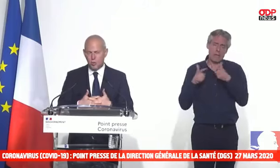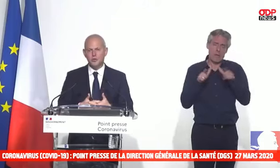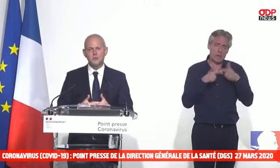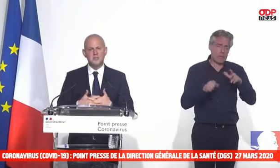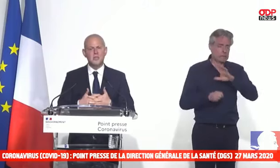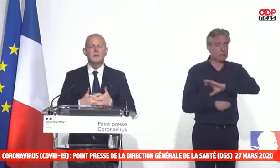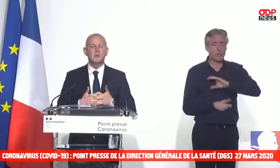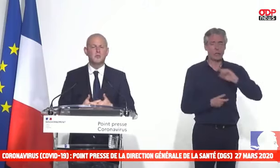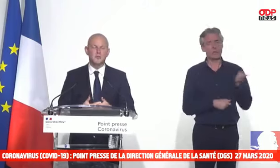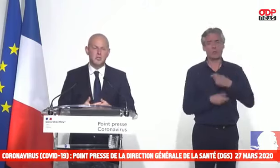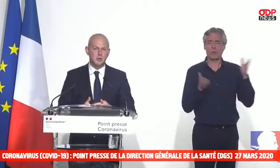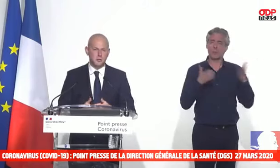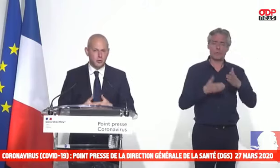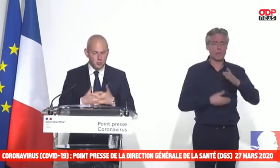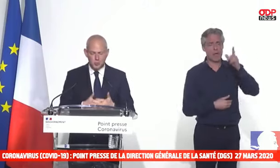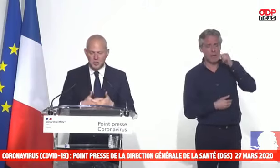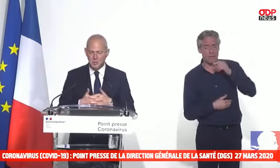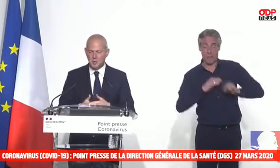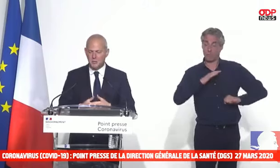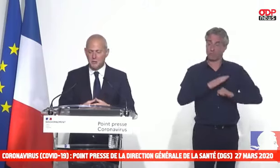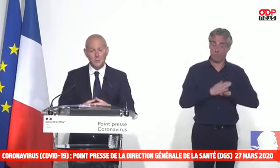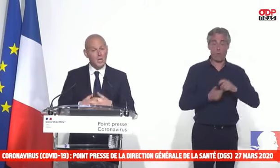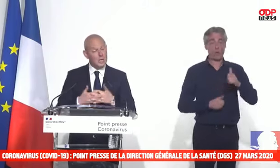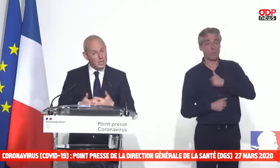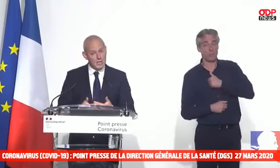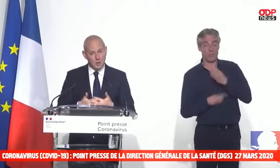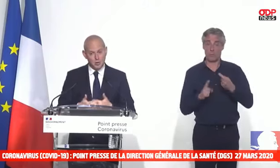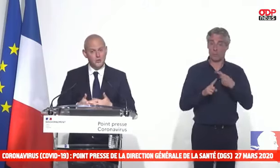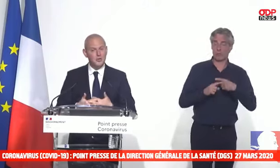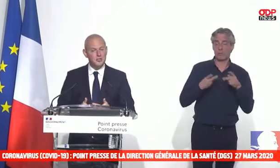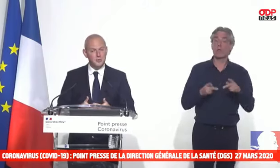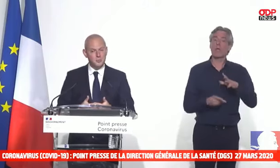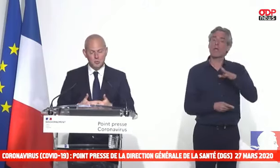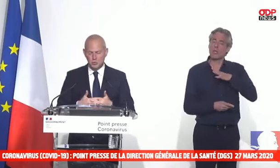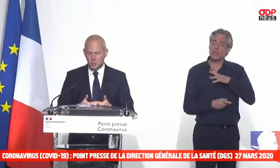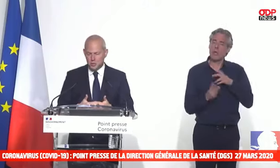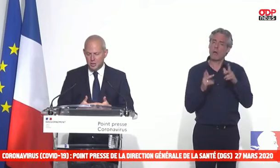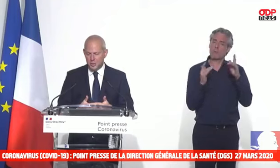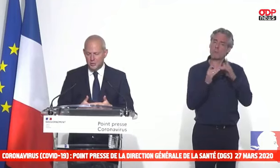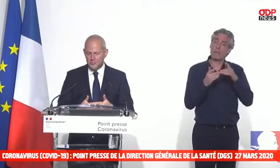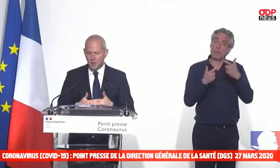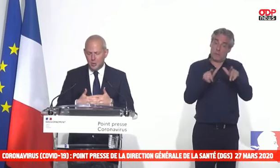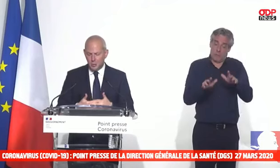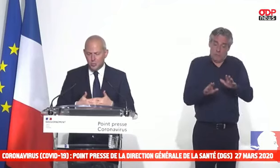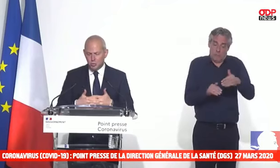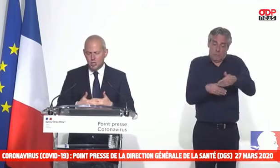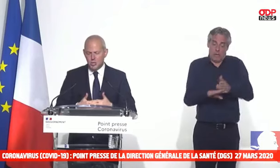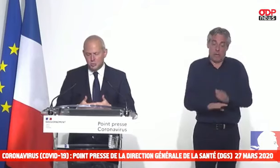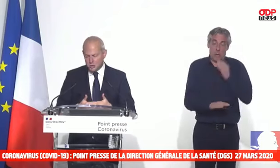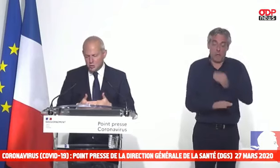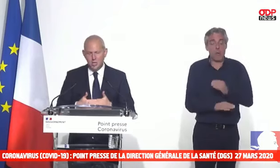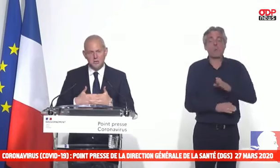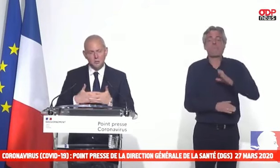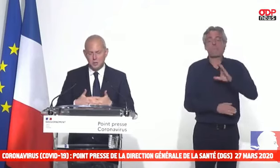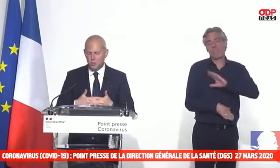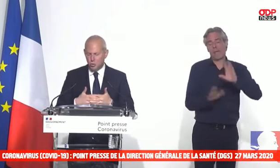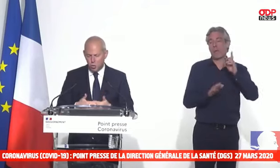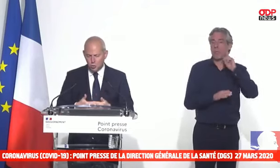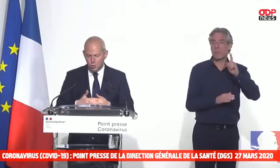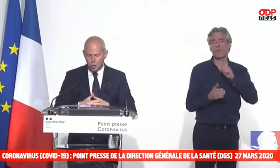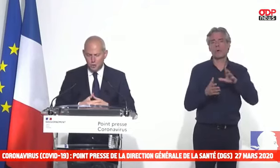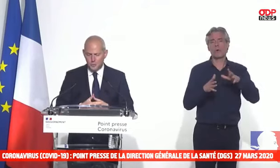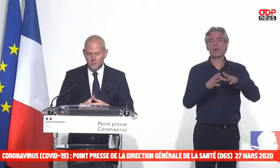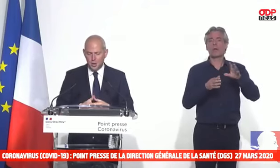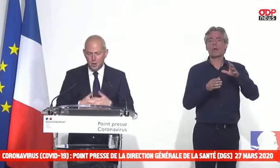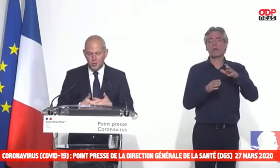considérable de l'ensemble des établissements de santé d'Île-de-France, publics et privés. Il y a encore des lits disponibles ce week-end. Mais pour soulager en particulier les hôpitaux de